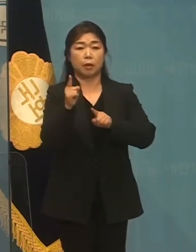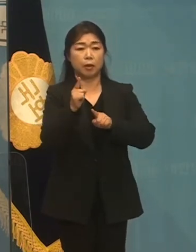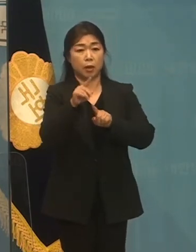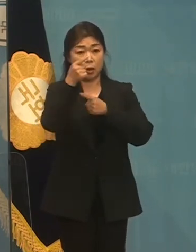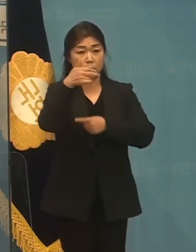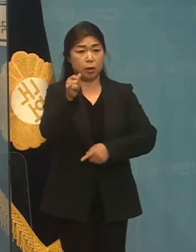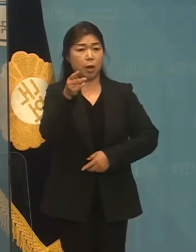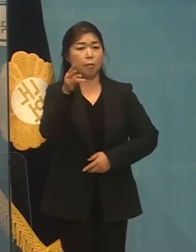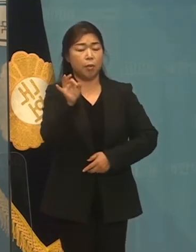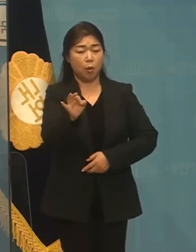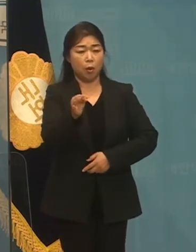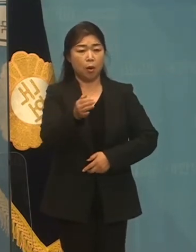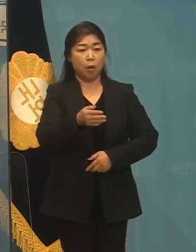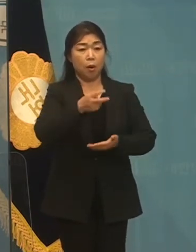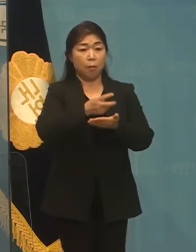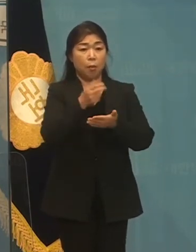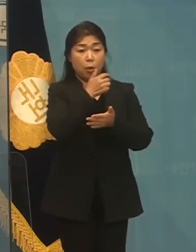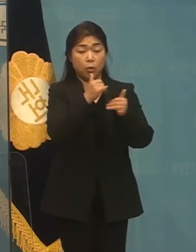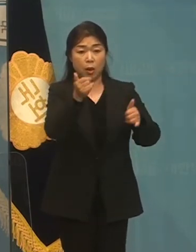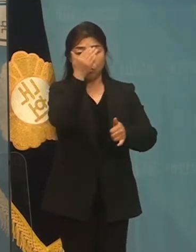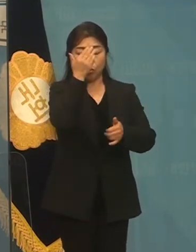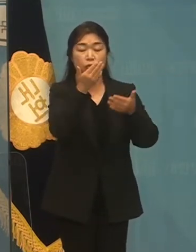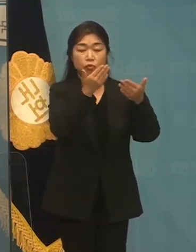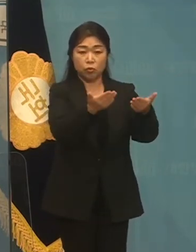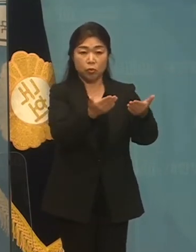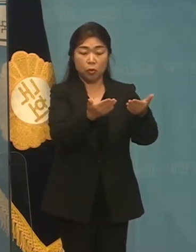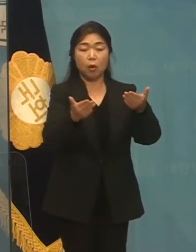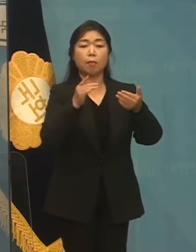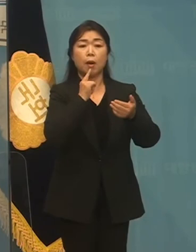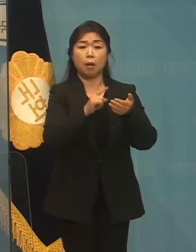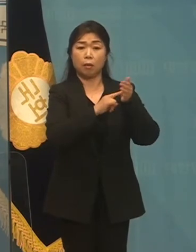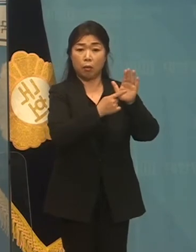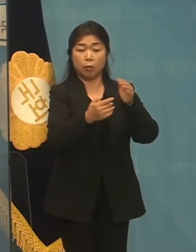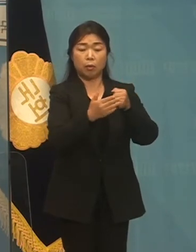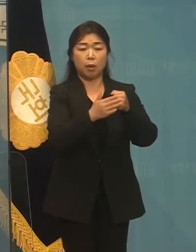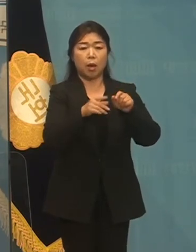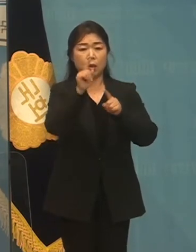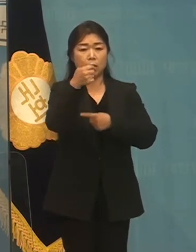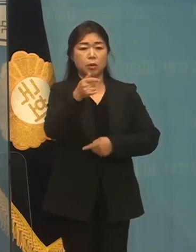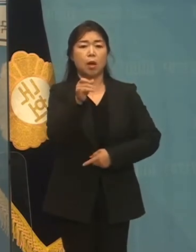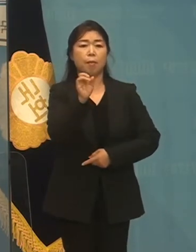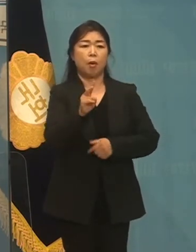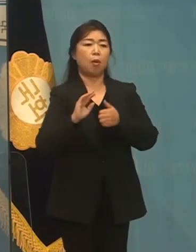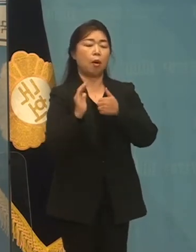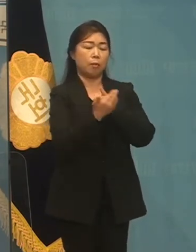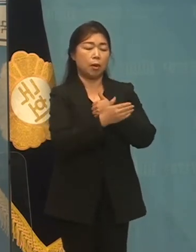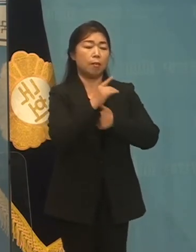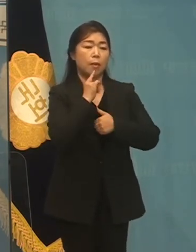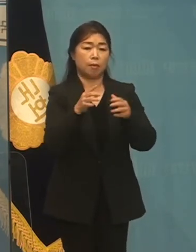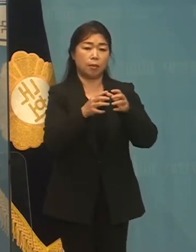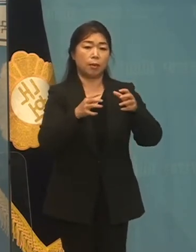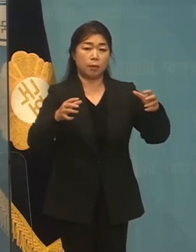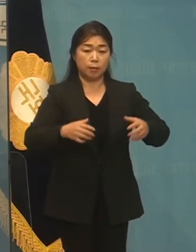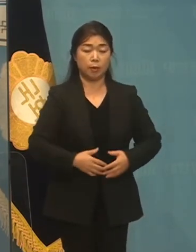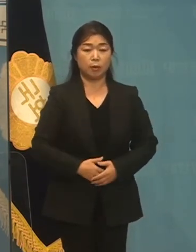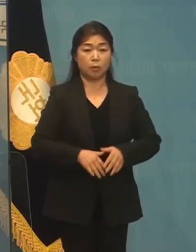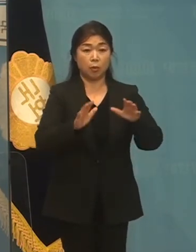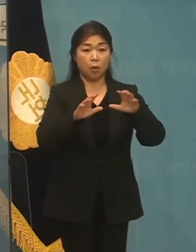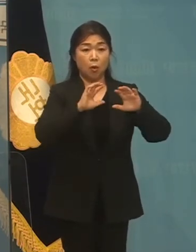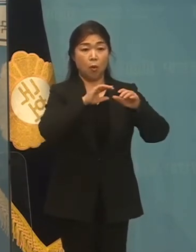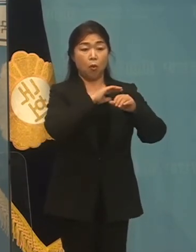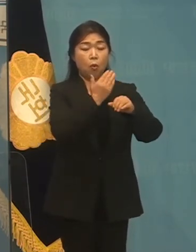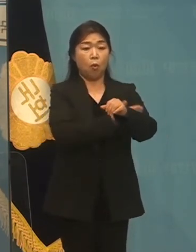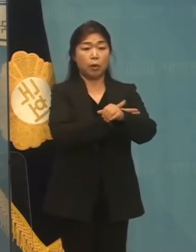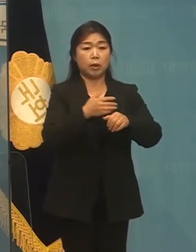친환경 가능하다고 답변해 이재명 지사 감싸기라는 논란을 낳고 있습니다. 오늘 권익위는 해명